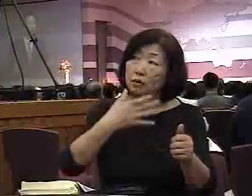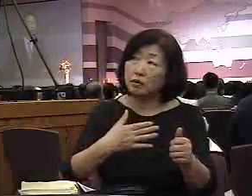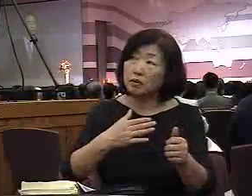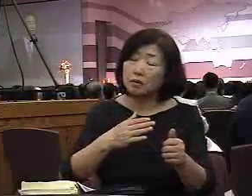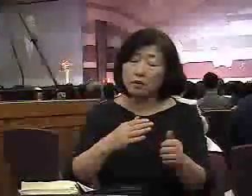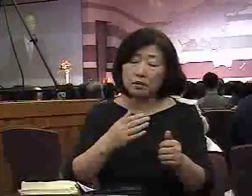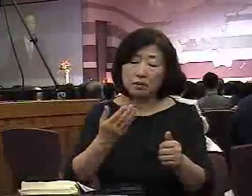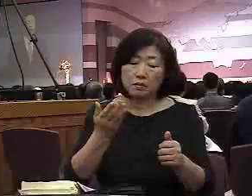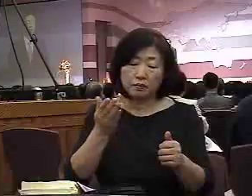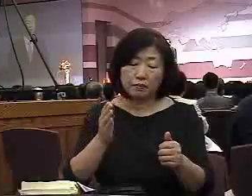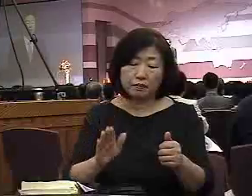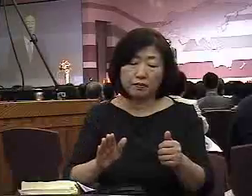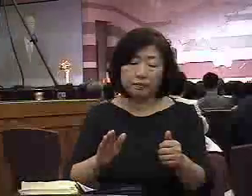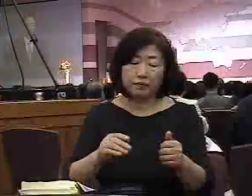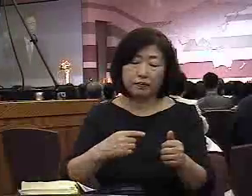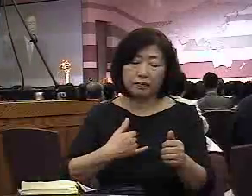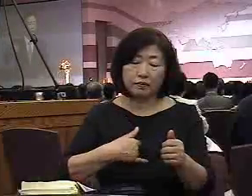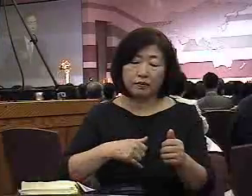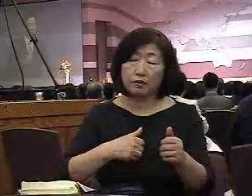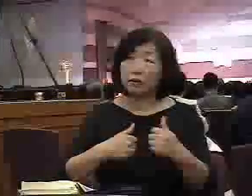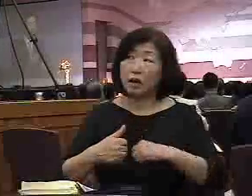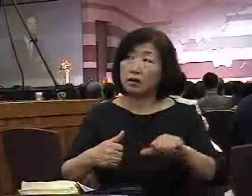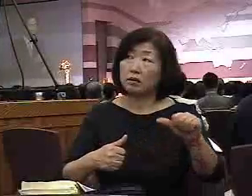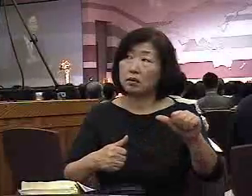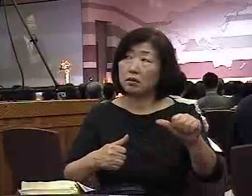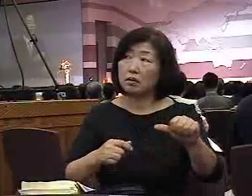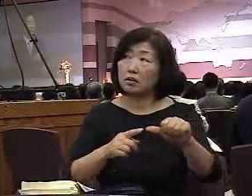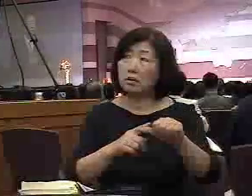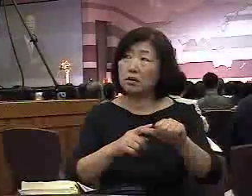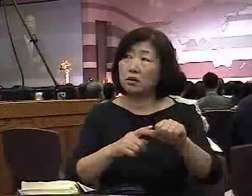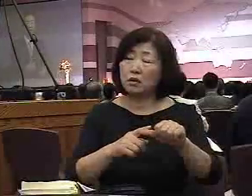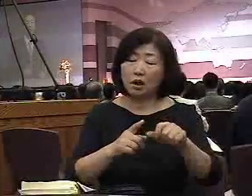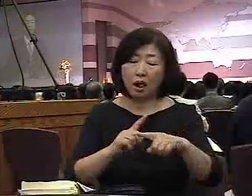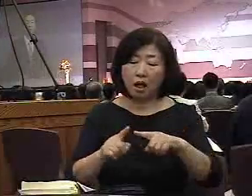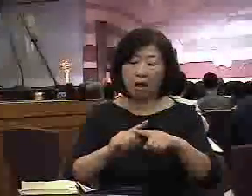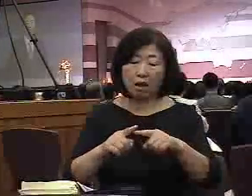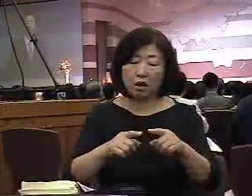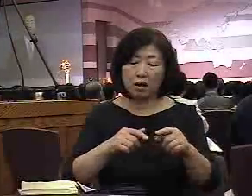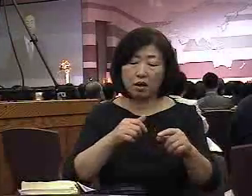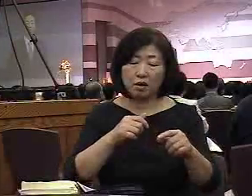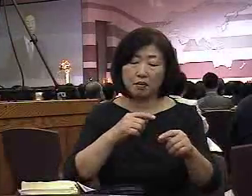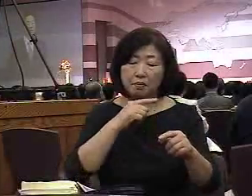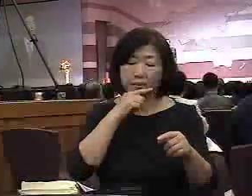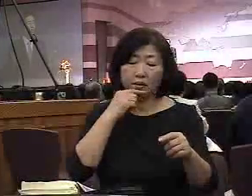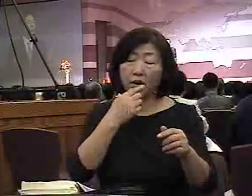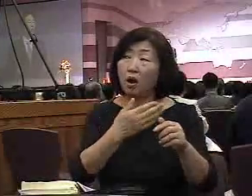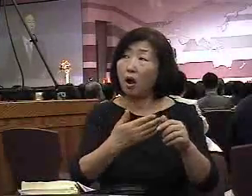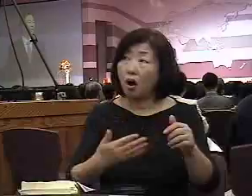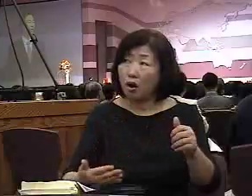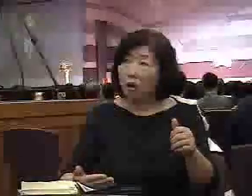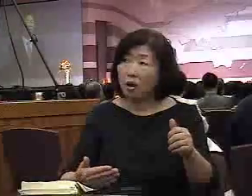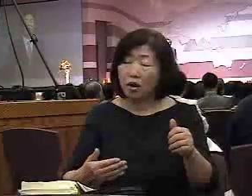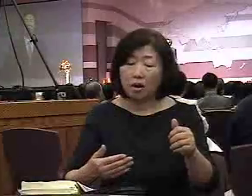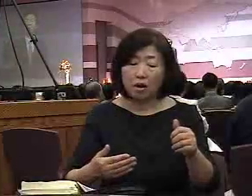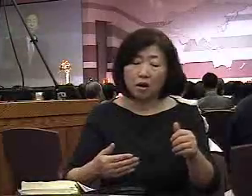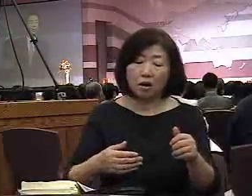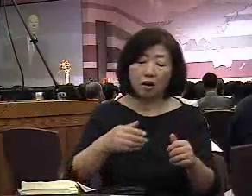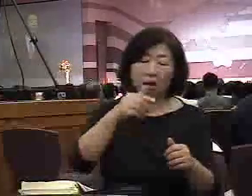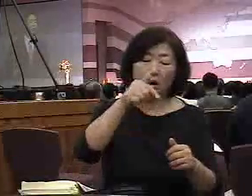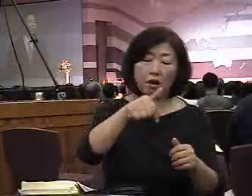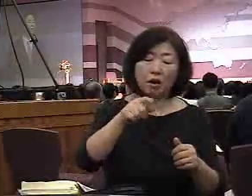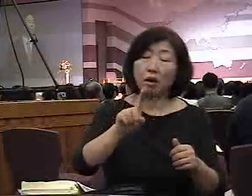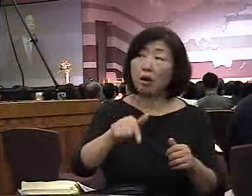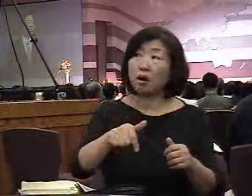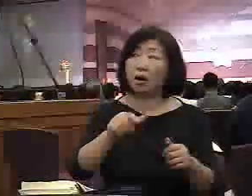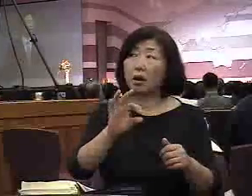자식을 엎어다 놓고 칼을 들고 피가 튀기면서 각을 뜨라는 것입니다. 이게 있을 수가 없는 얘기죠. 하나님 어떻게